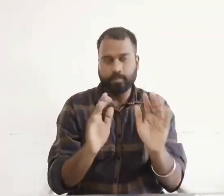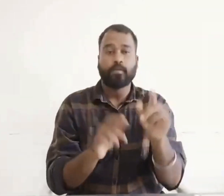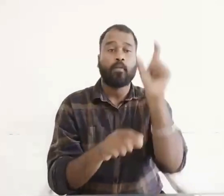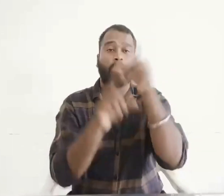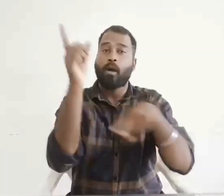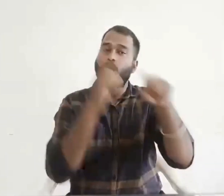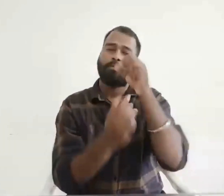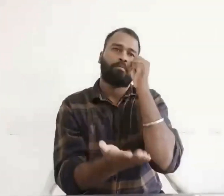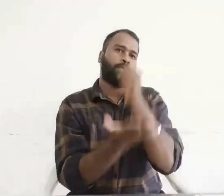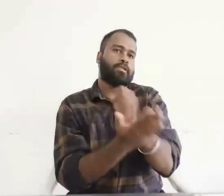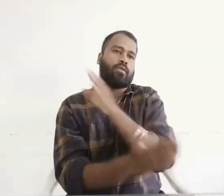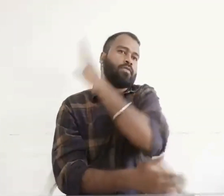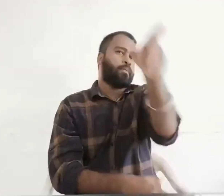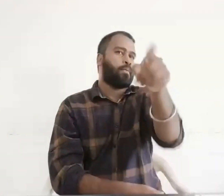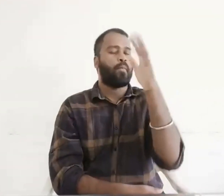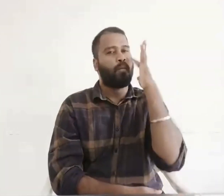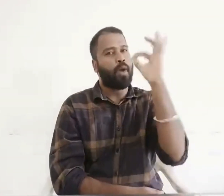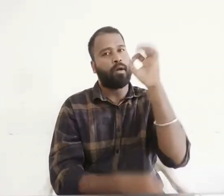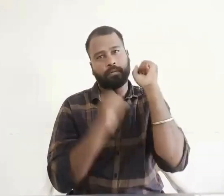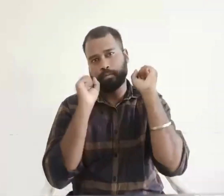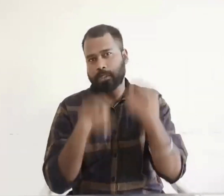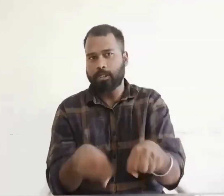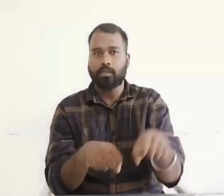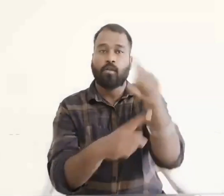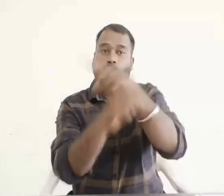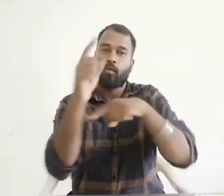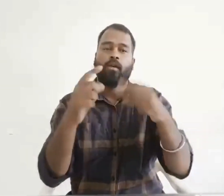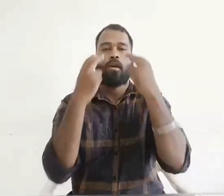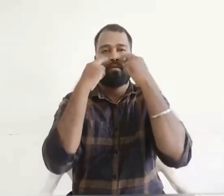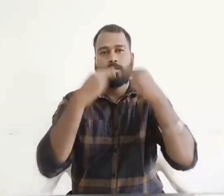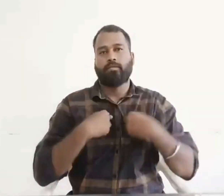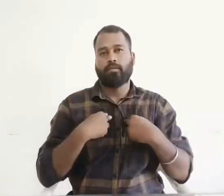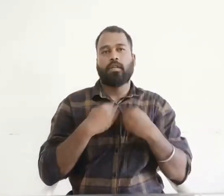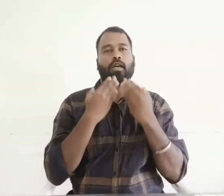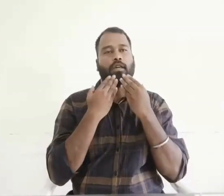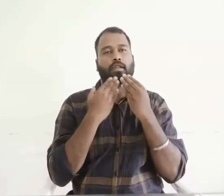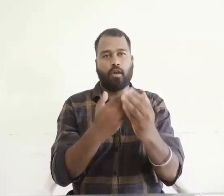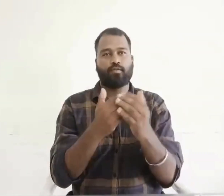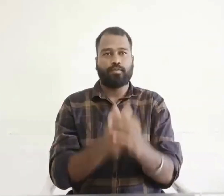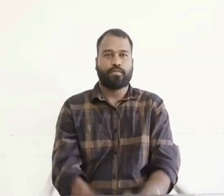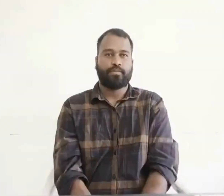మీ సహకారం ఎంతో విలువైనది. ధన్యవాదాలు.